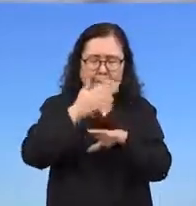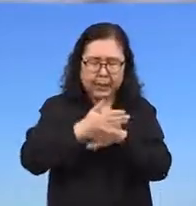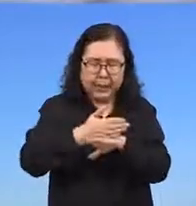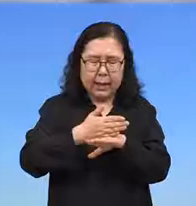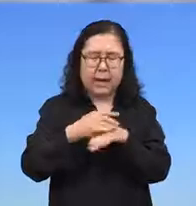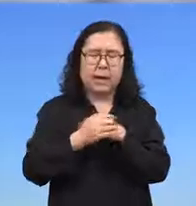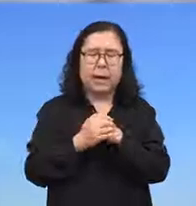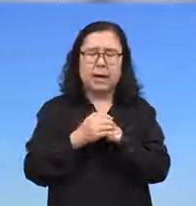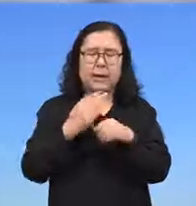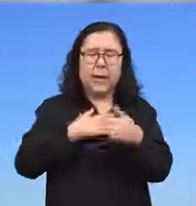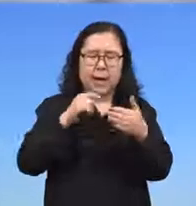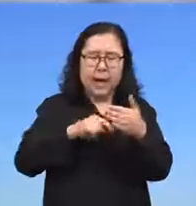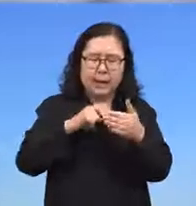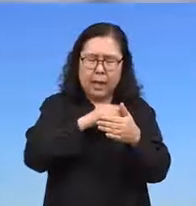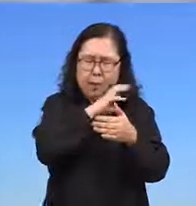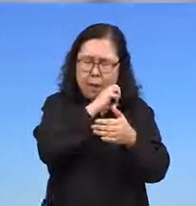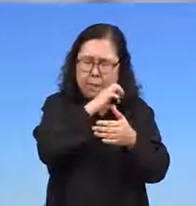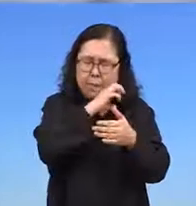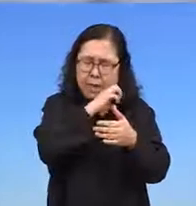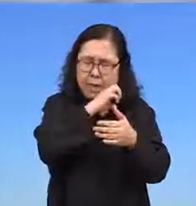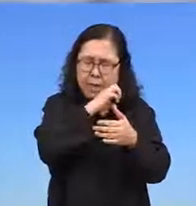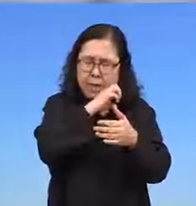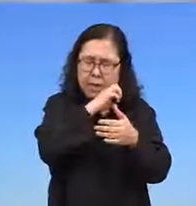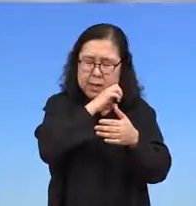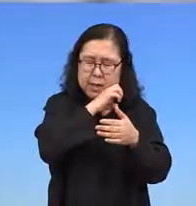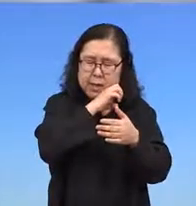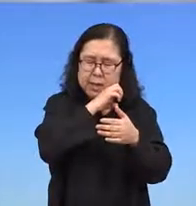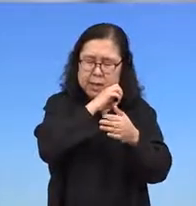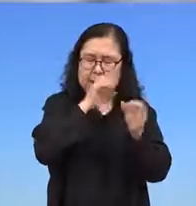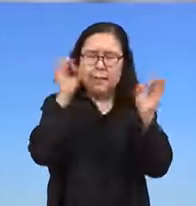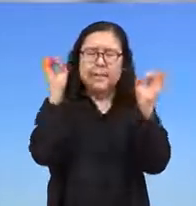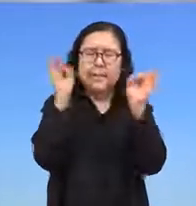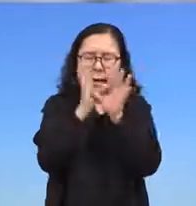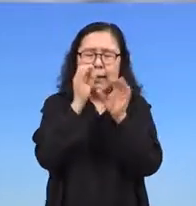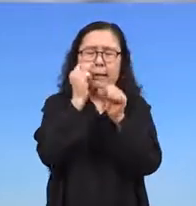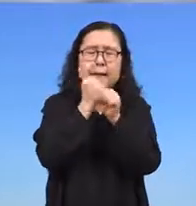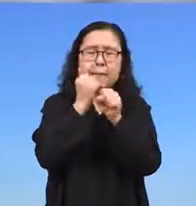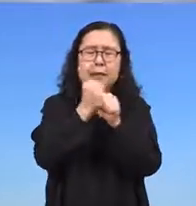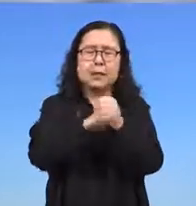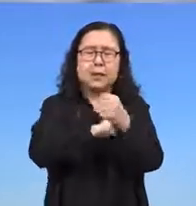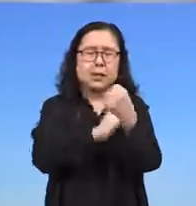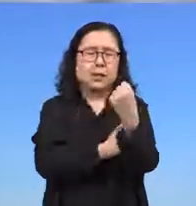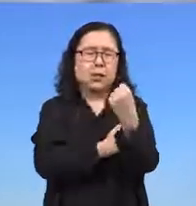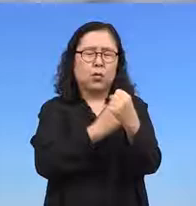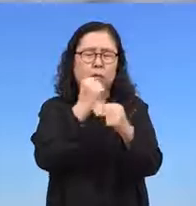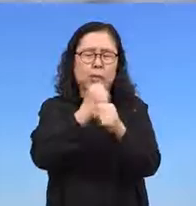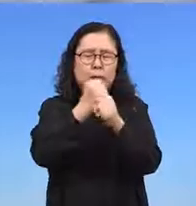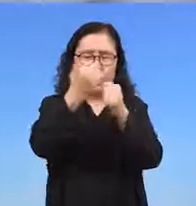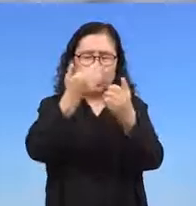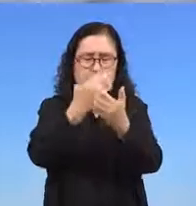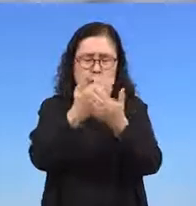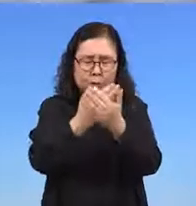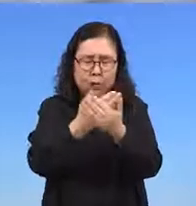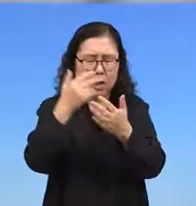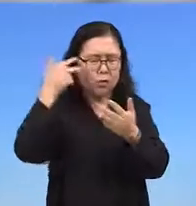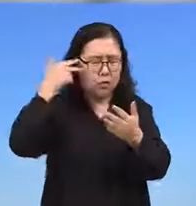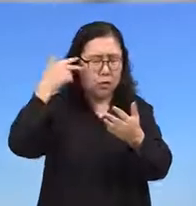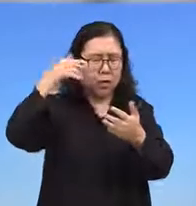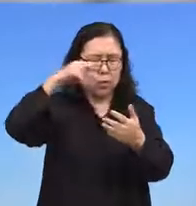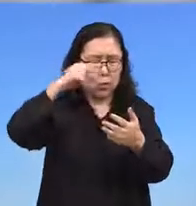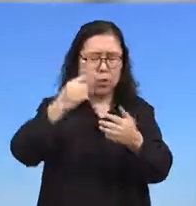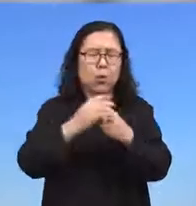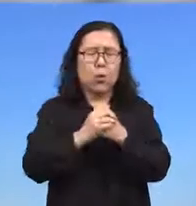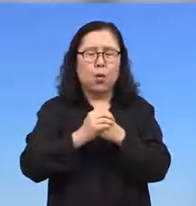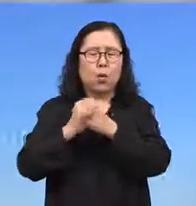그것으로 인한 감사가 내 안의 원망과 불평을 밀어내는 능력이 되게 하여 주시옵소서. 이번 한